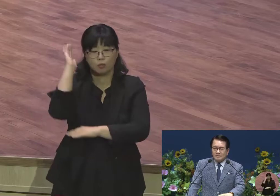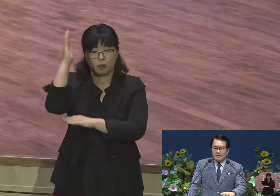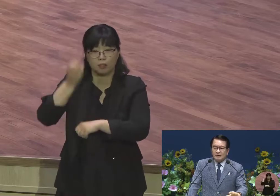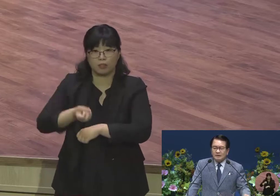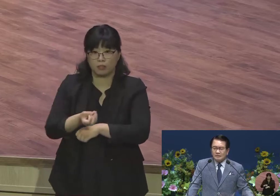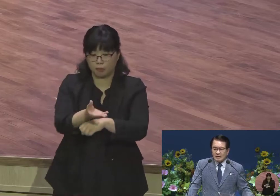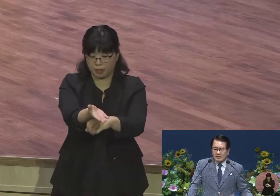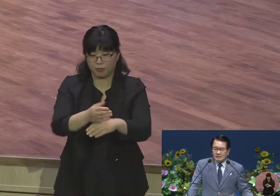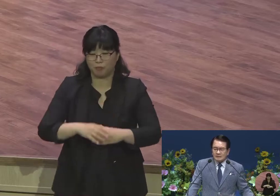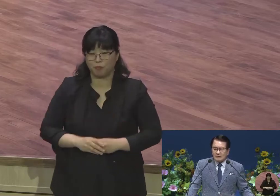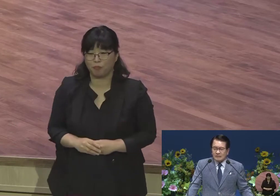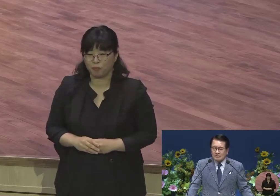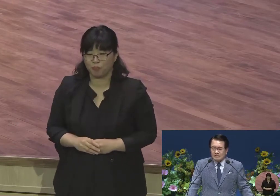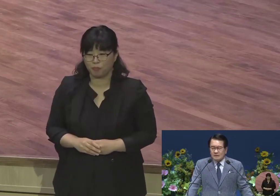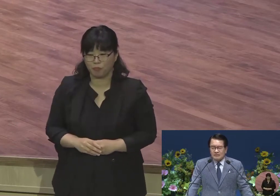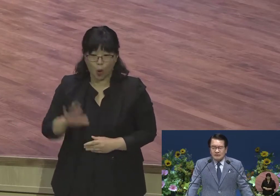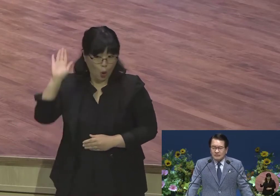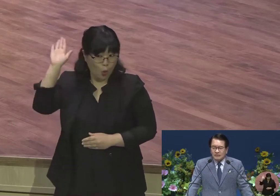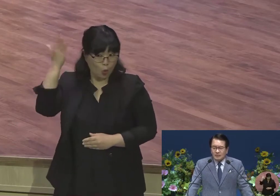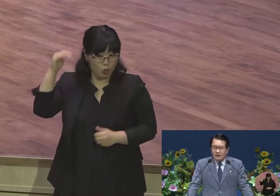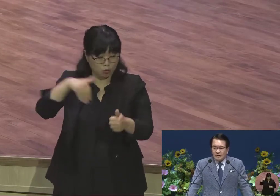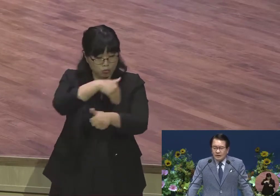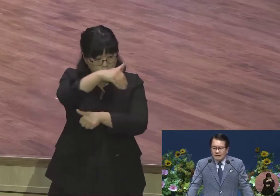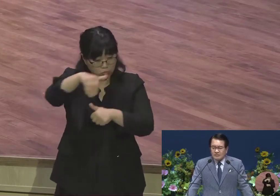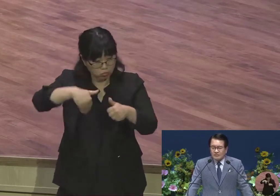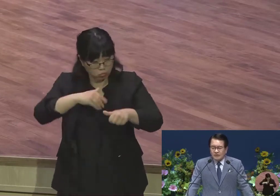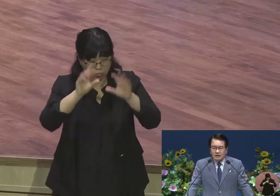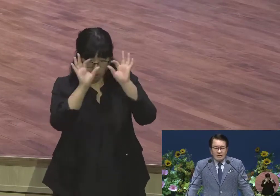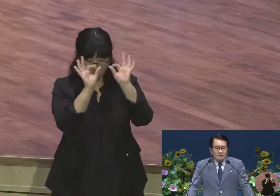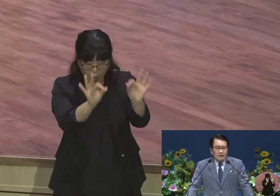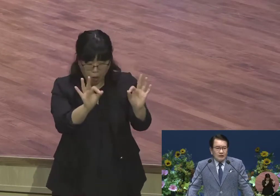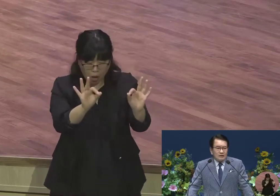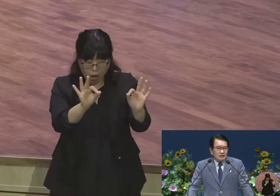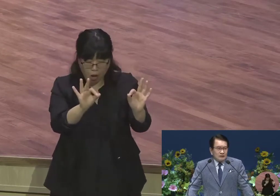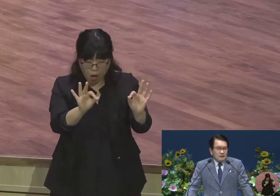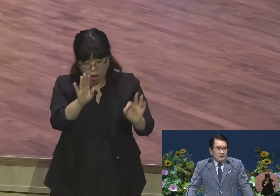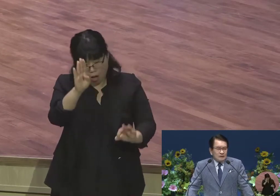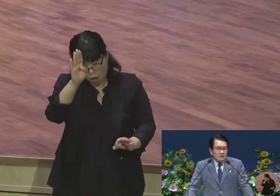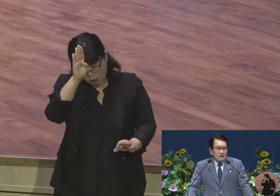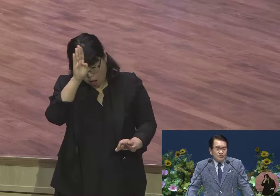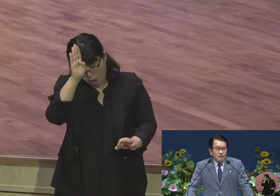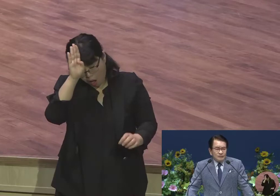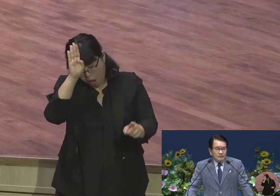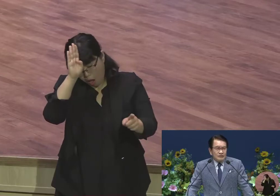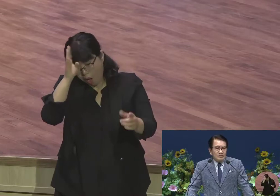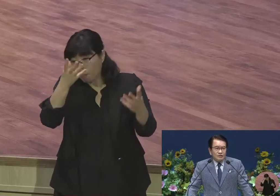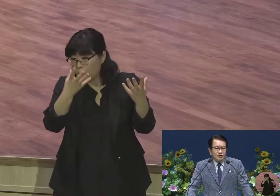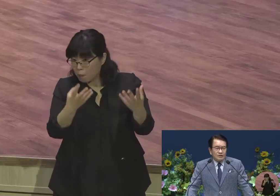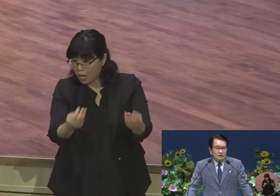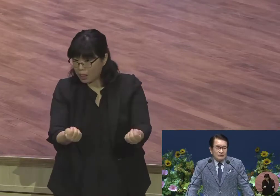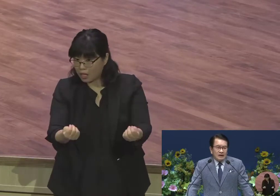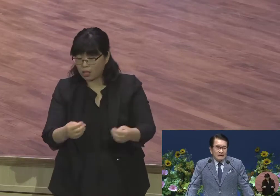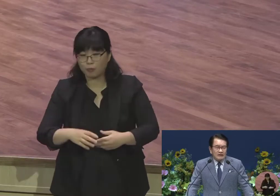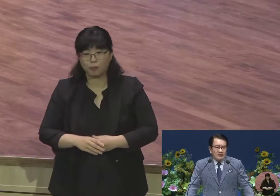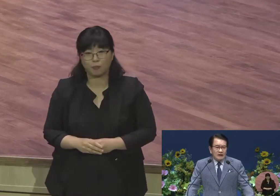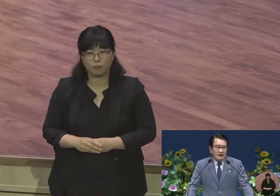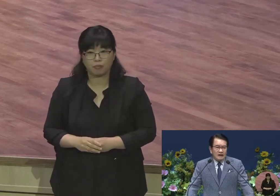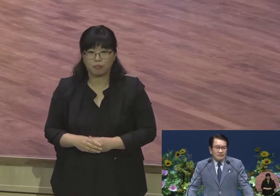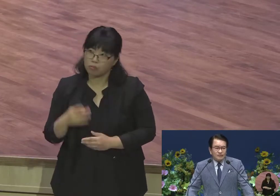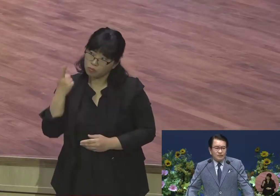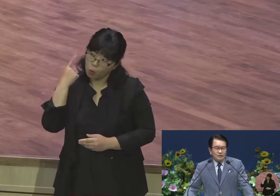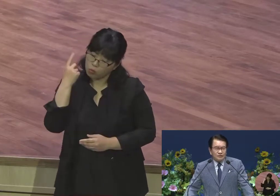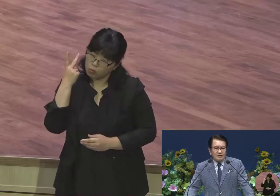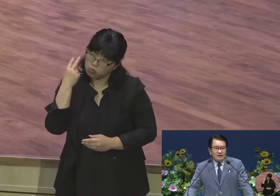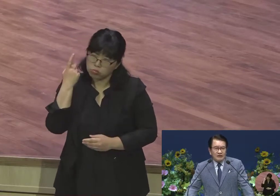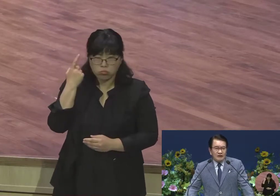병이 너무 많아요. 사고 어제 메시지에 일본 신문 보니까 일본에 이유 없이 그 초등학생 아이들